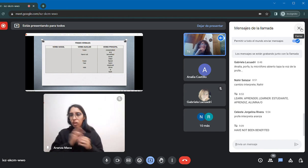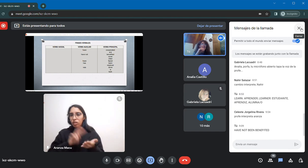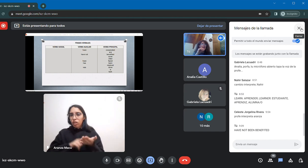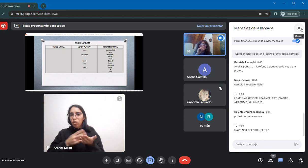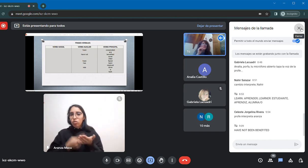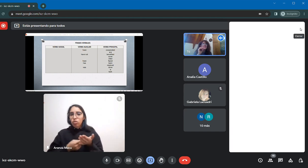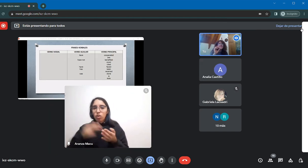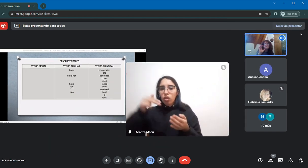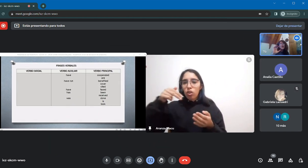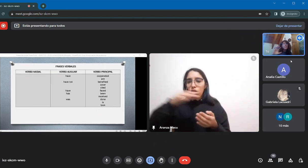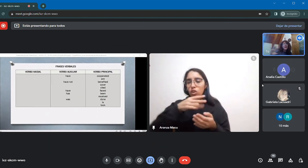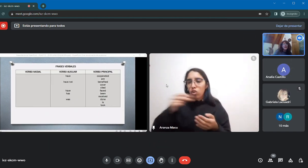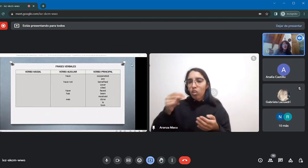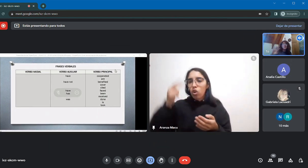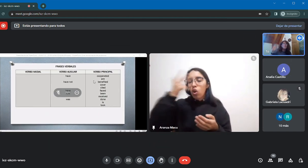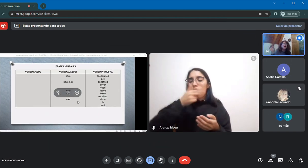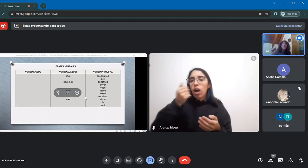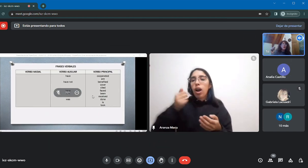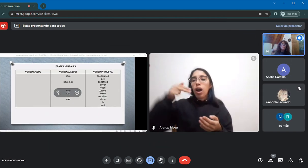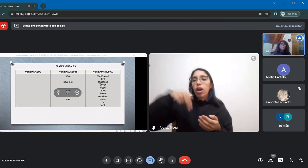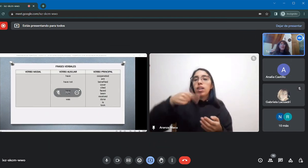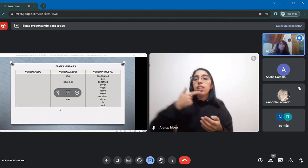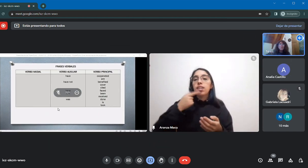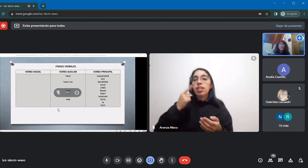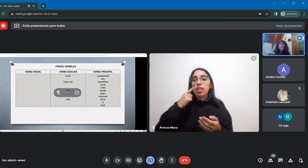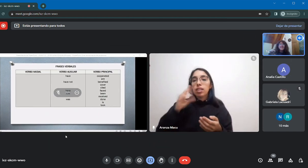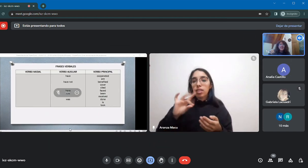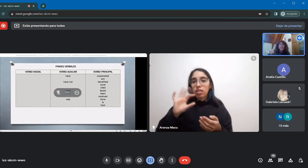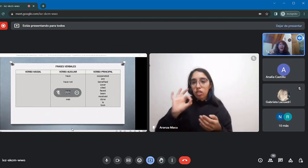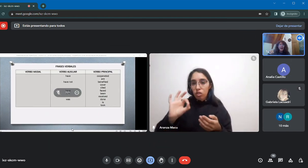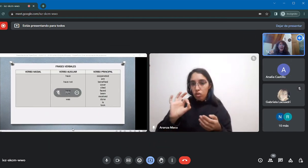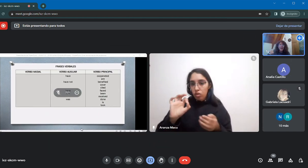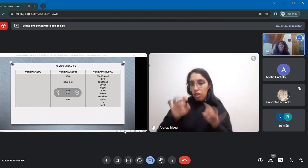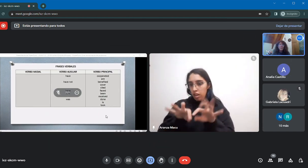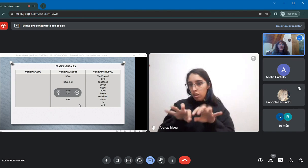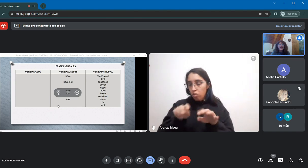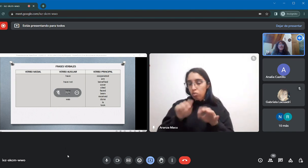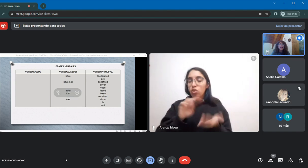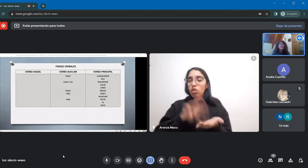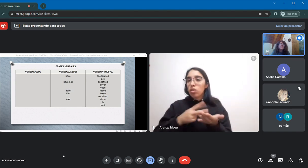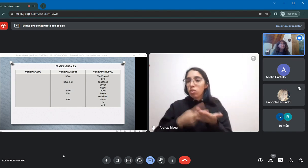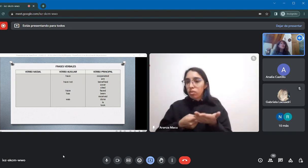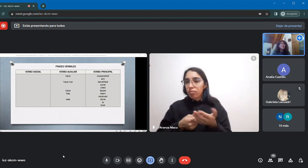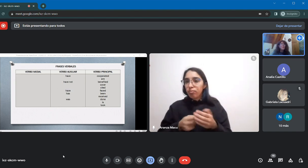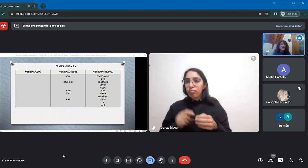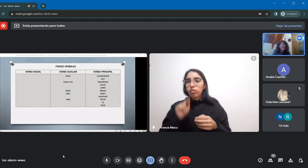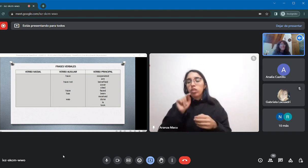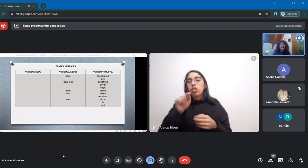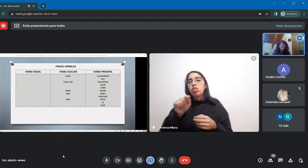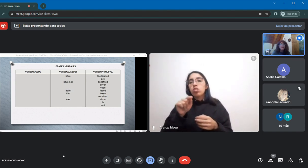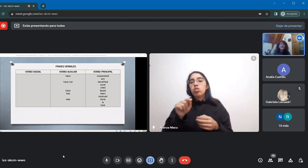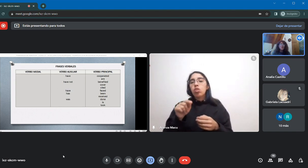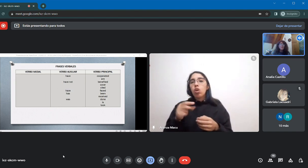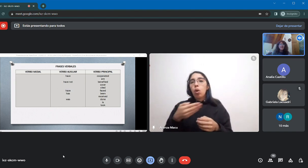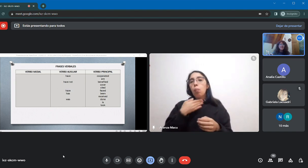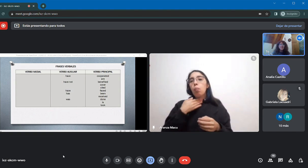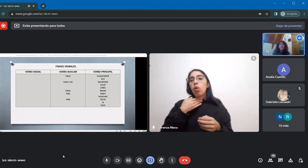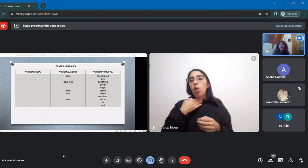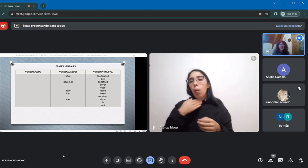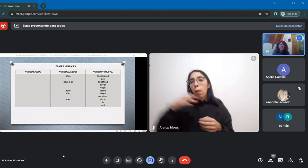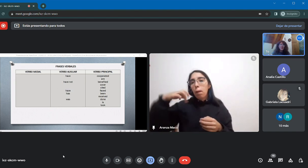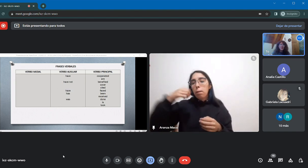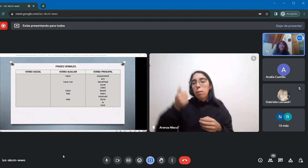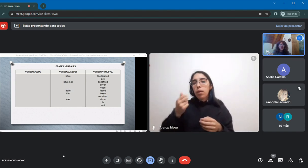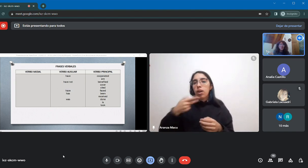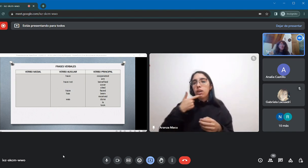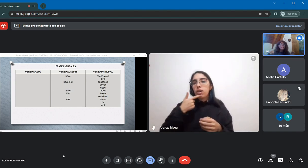lo que se llama, que lo nombramos en algún momento, voz pasiva, porque está el verbo to be más el pasado participio.